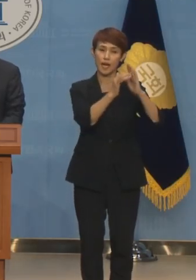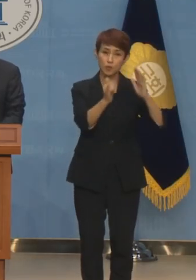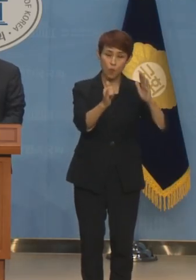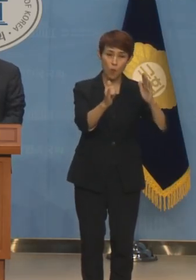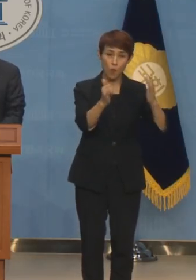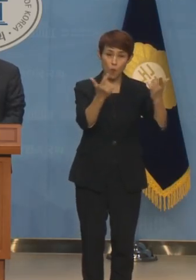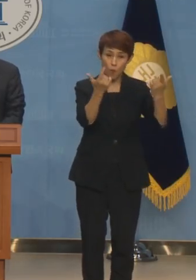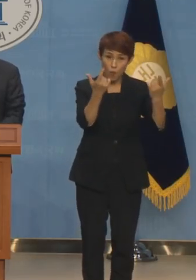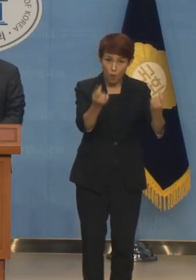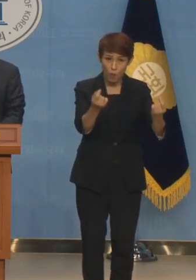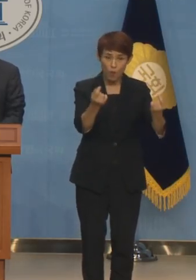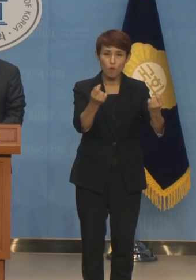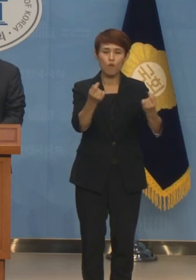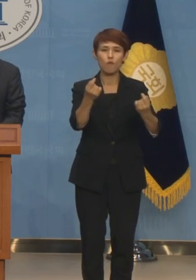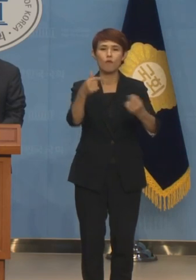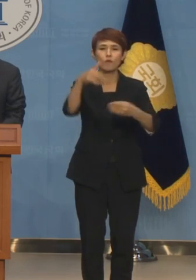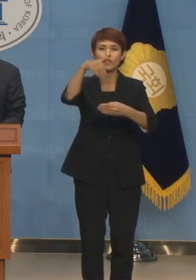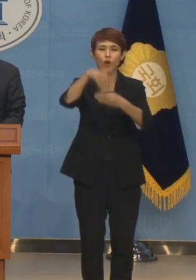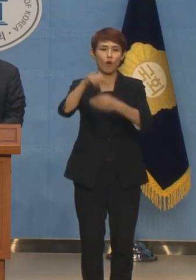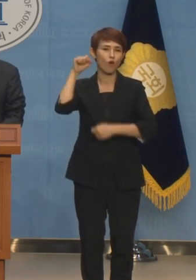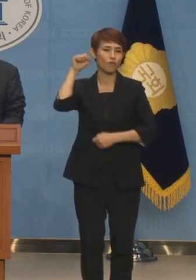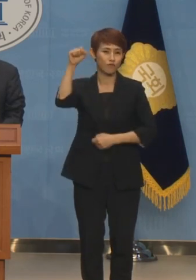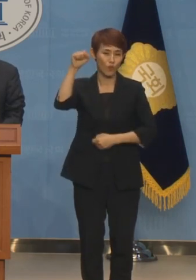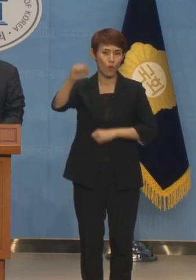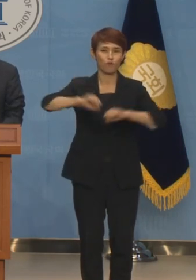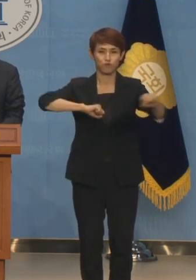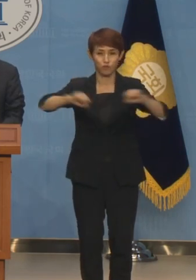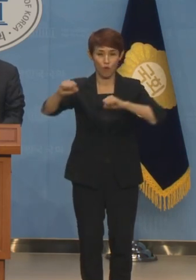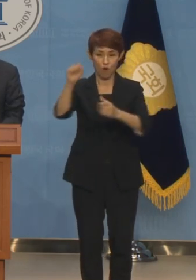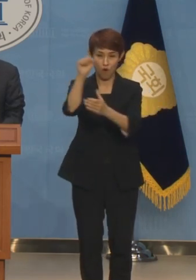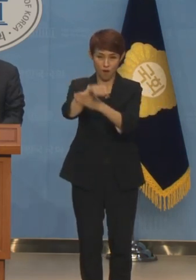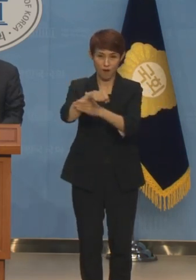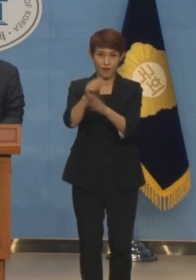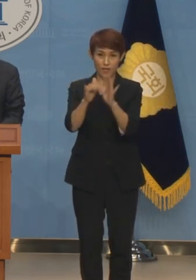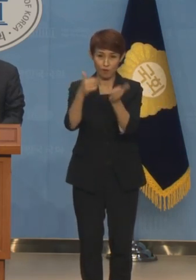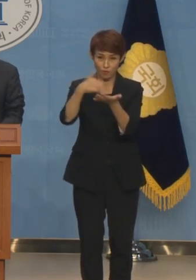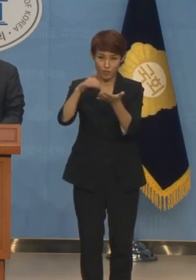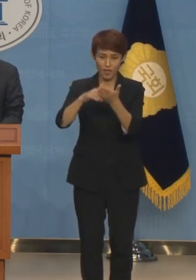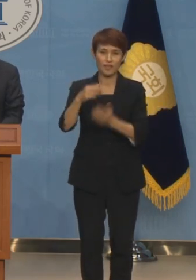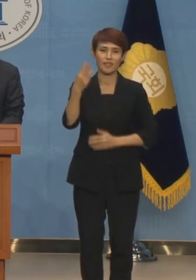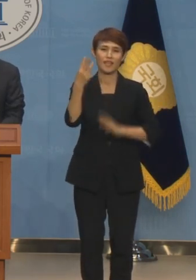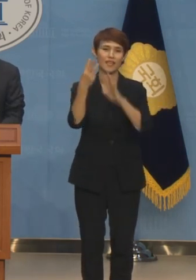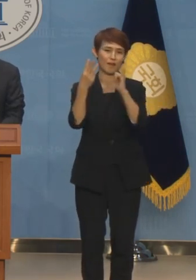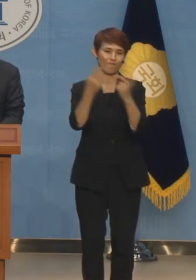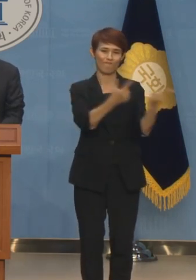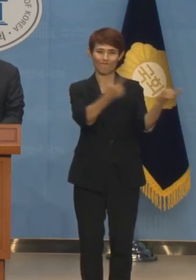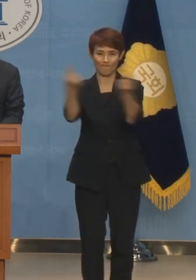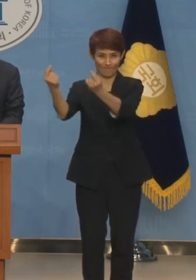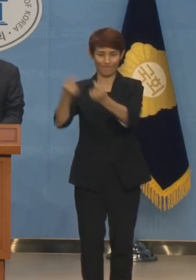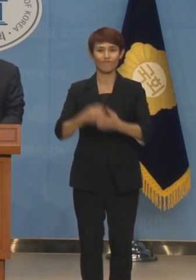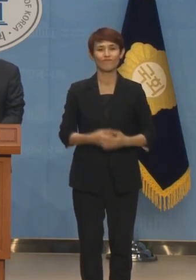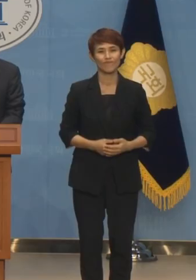동일한 수준의 선거운동 허용 인원을 3명으로 통일하겠습니다.